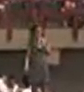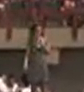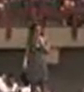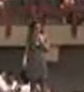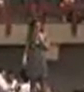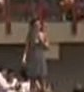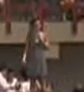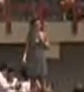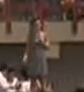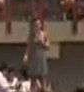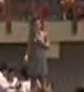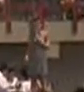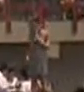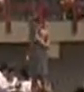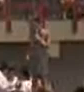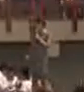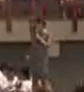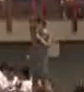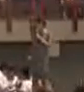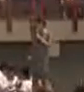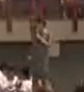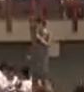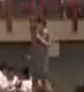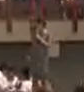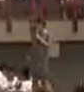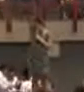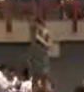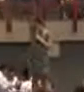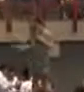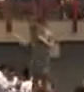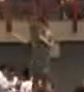Aparece aí para vocês? Não.